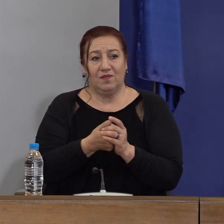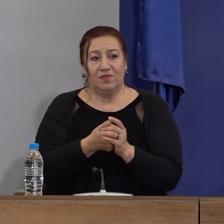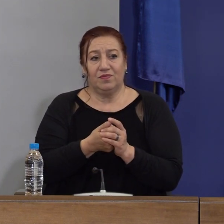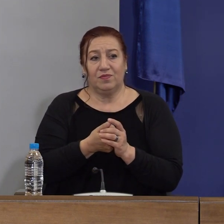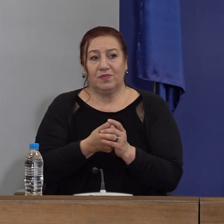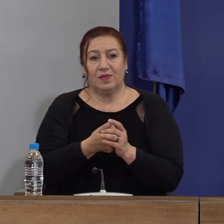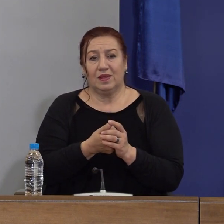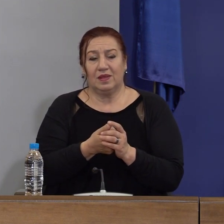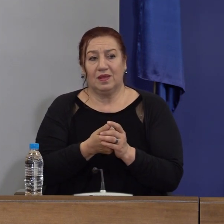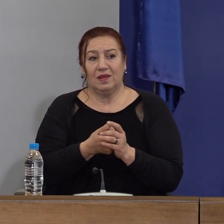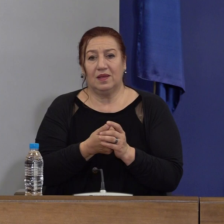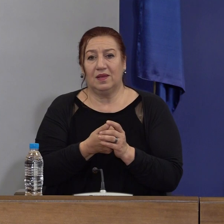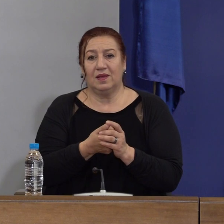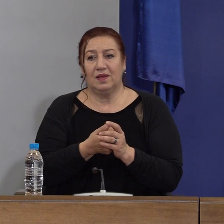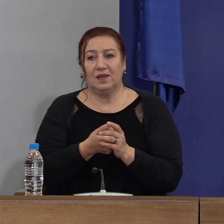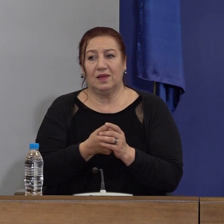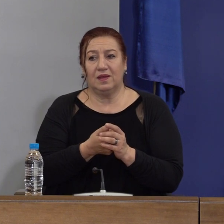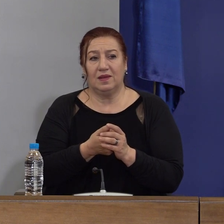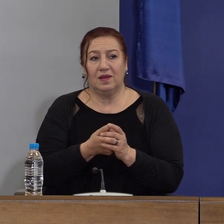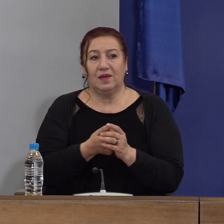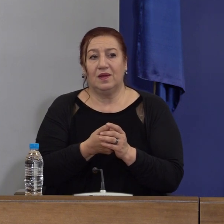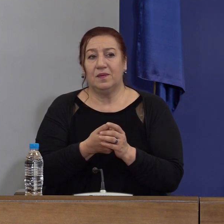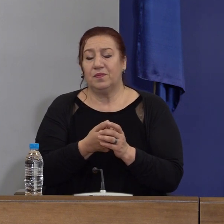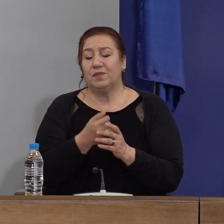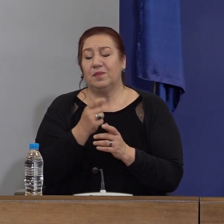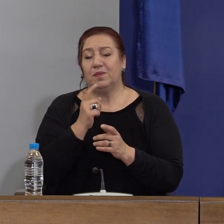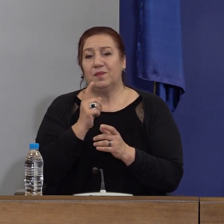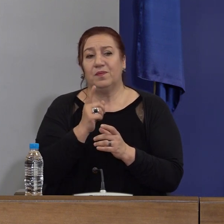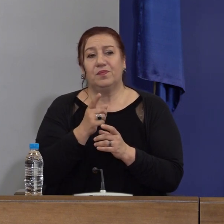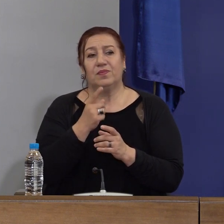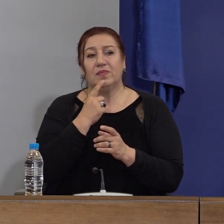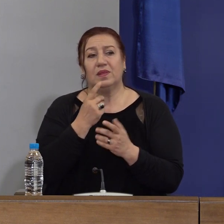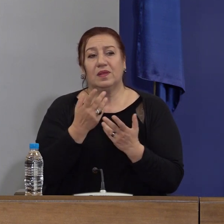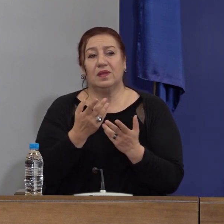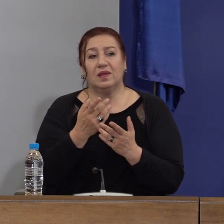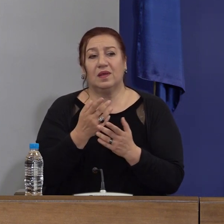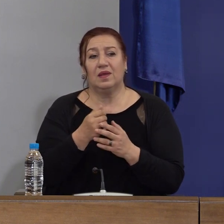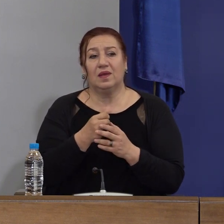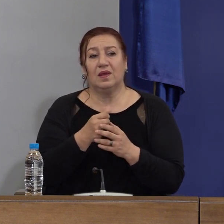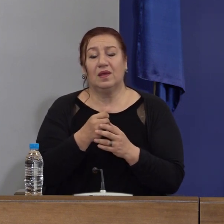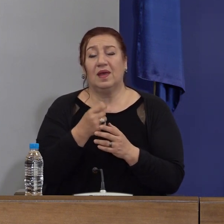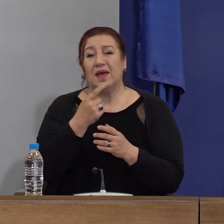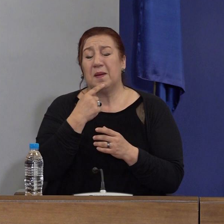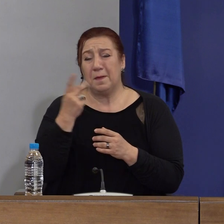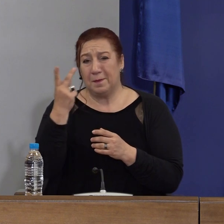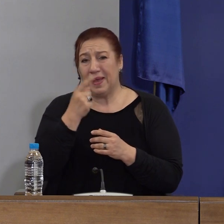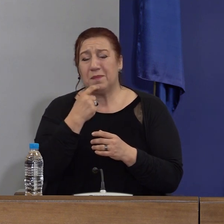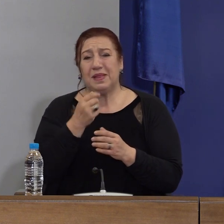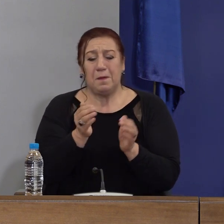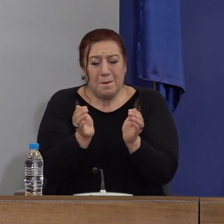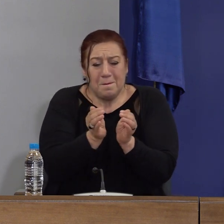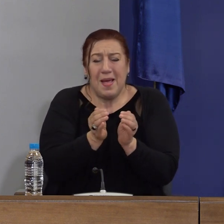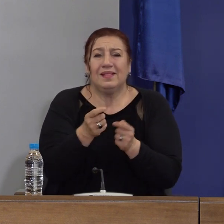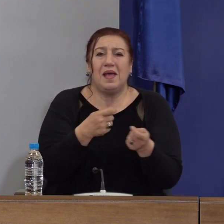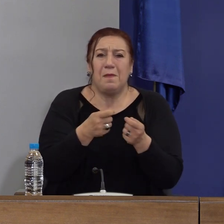съм. Тук съм, господин министър. Първия въпрос е. А вторият какъв беше? Първият беше за малките магазинчета, квартални аптеки, други